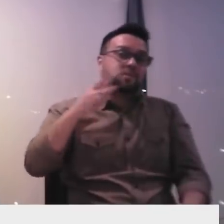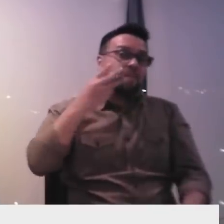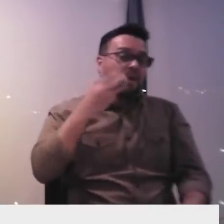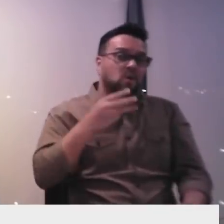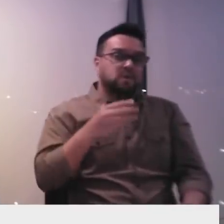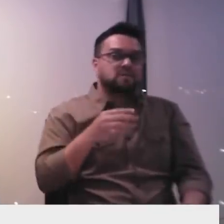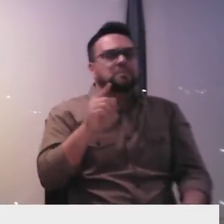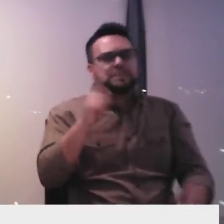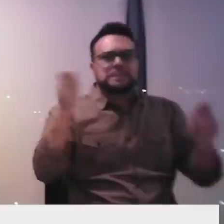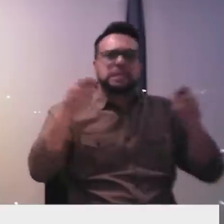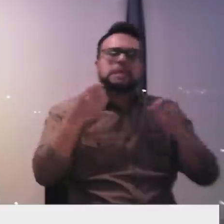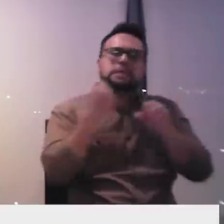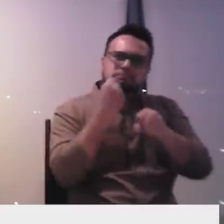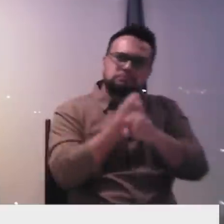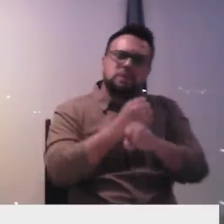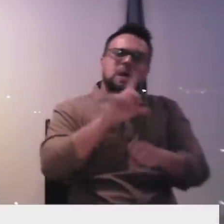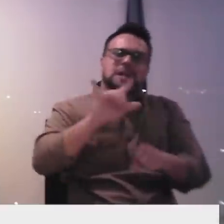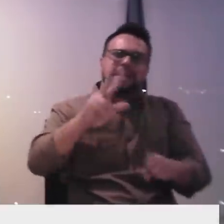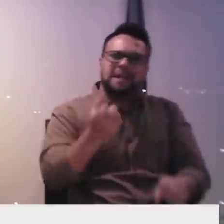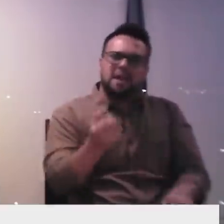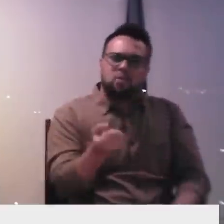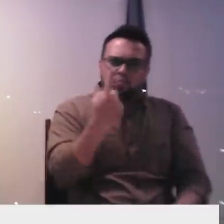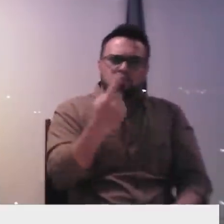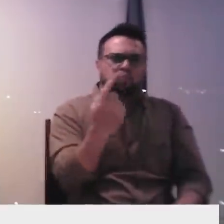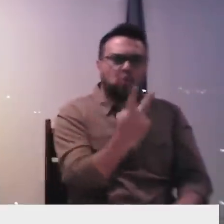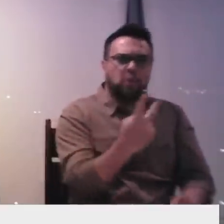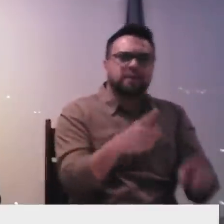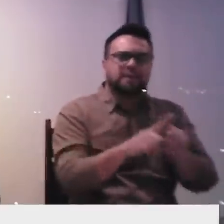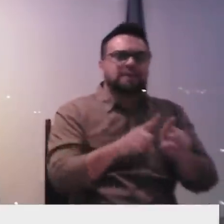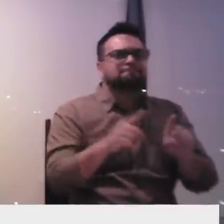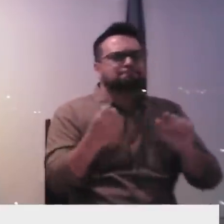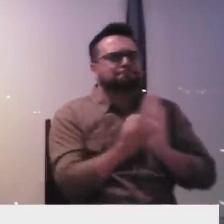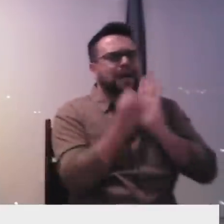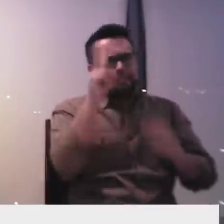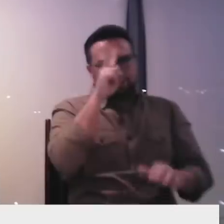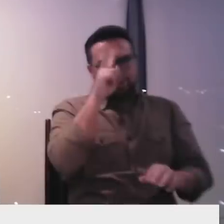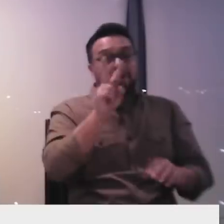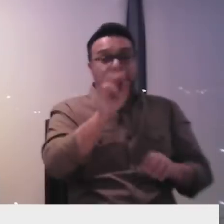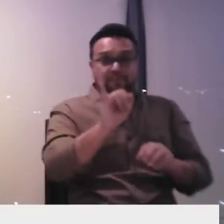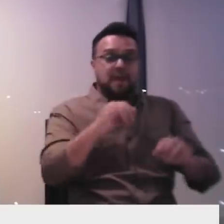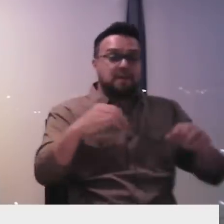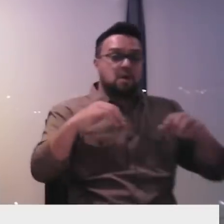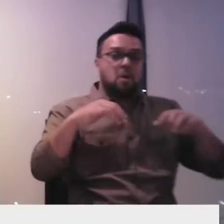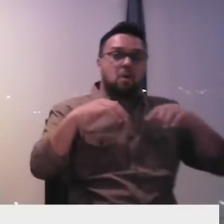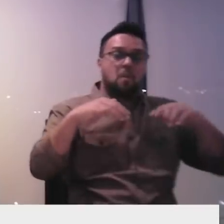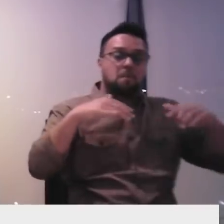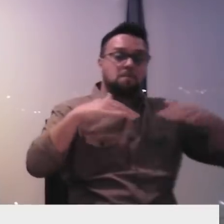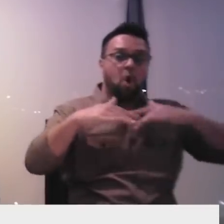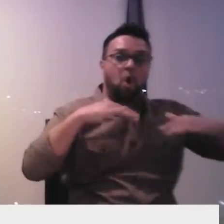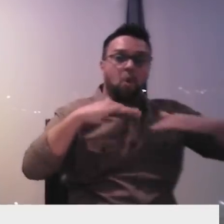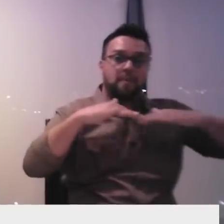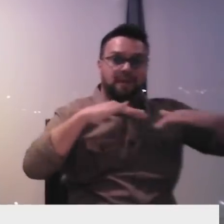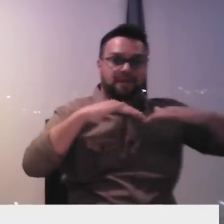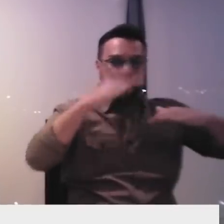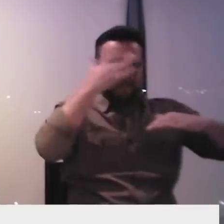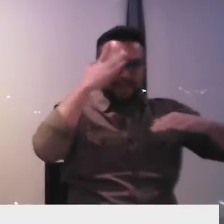linha 2 de pé, que é a linha do Barreiro. Então, algo histórico, extraordinário e que vai atender um problema de mobilidade urbana. E hoje o senhor anunciou